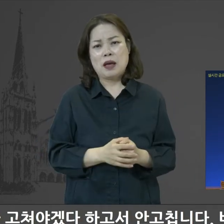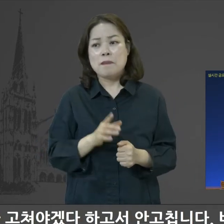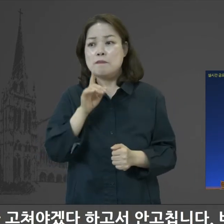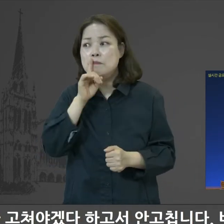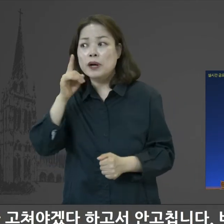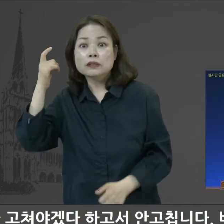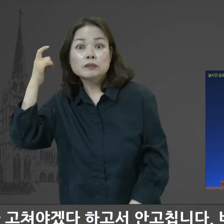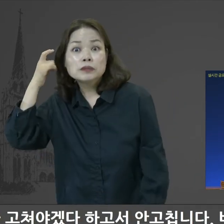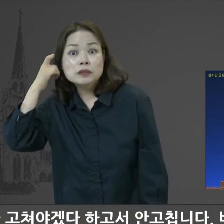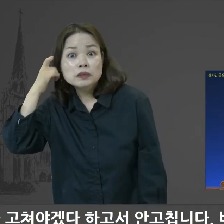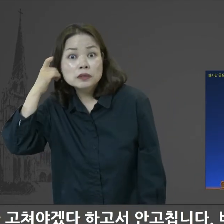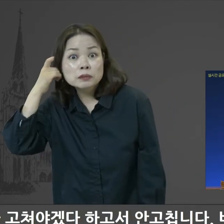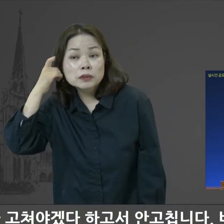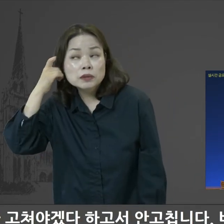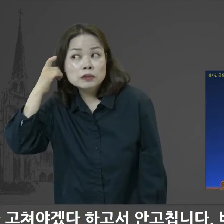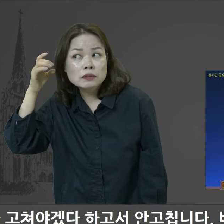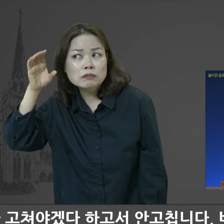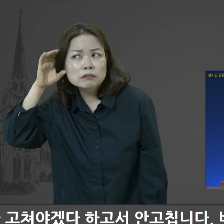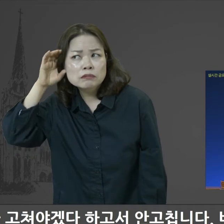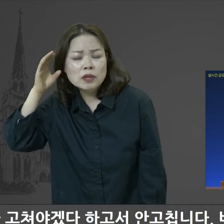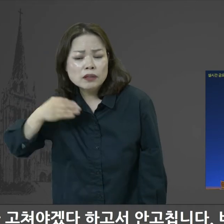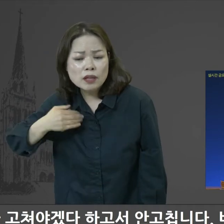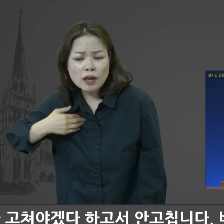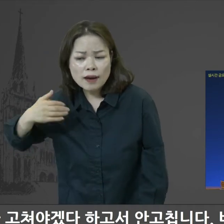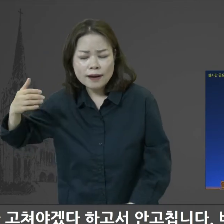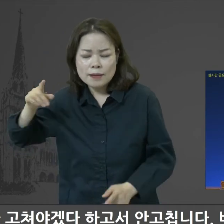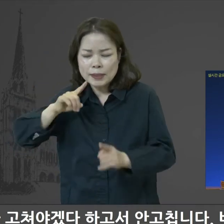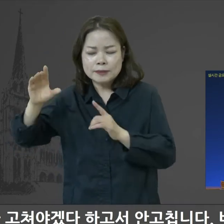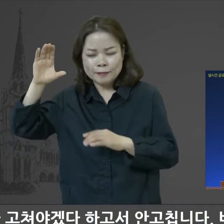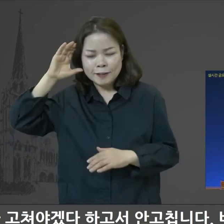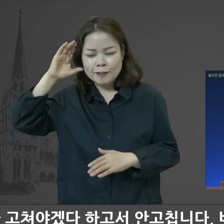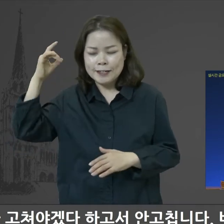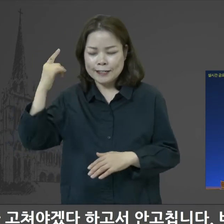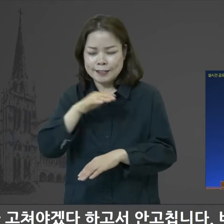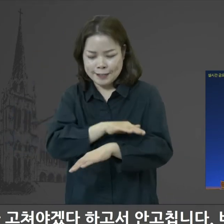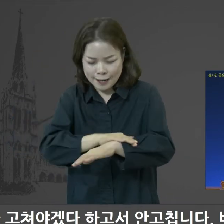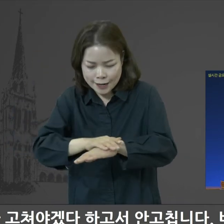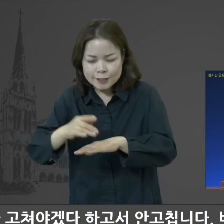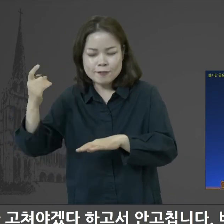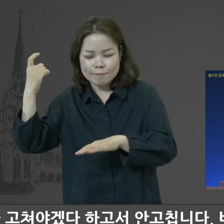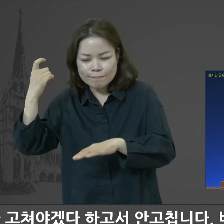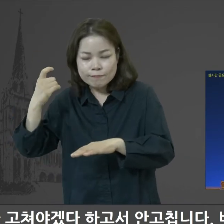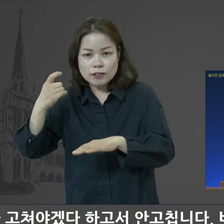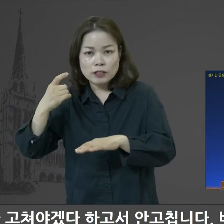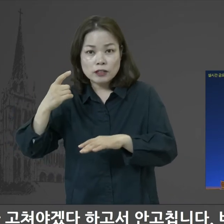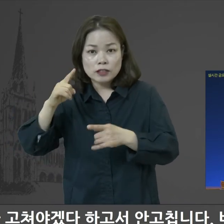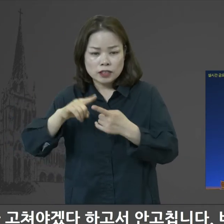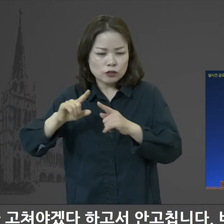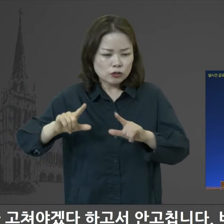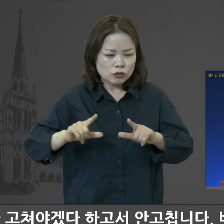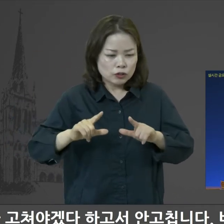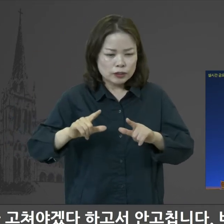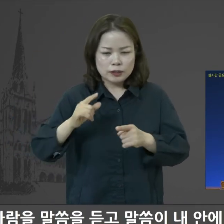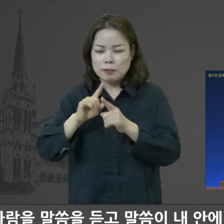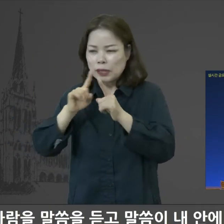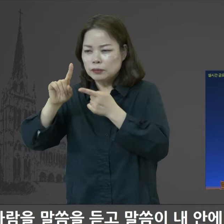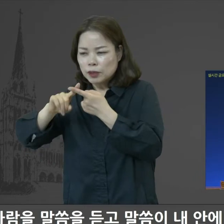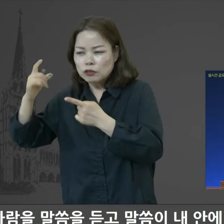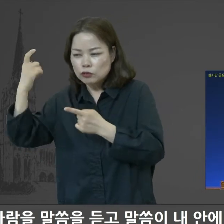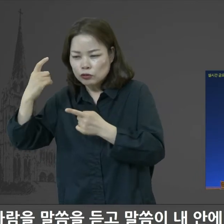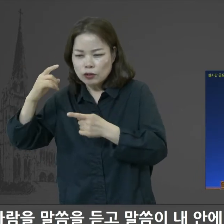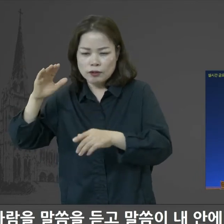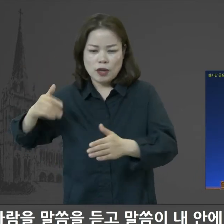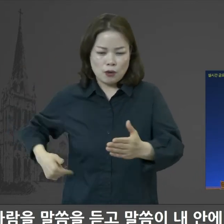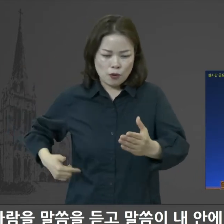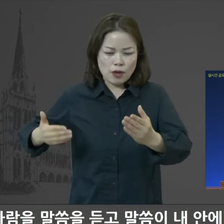말씀을 듣고 말씀이 내 안에 들어와서 그래, 내가 이렇게 살면 안 되지. 오늘도 말씀을 들으면서